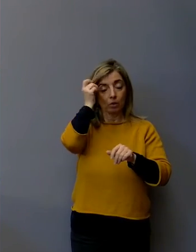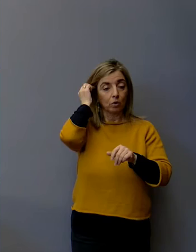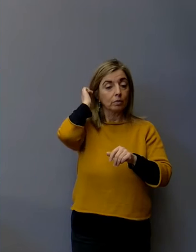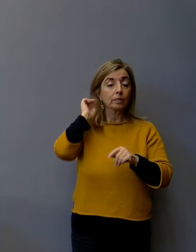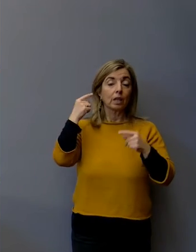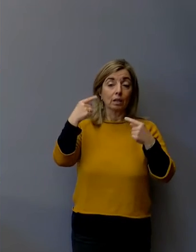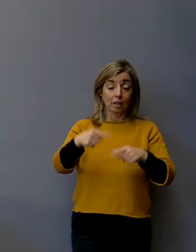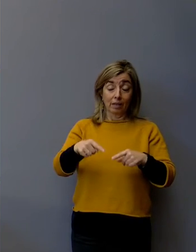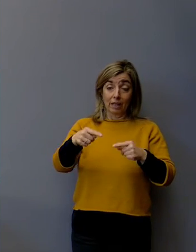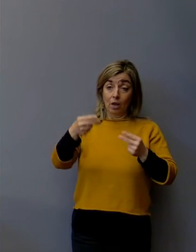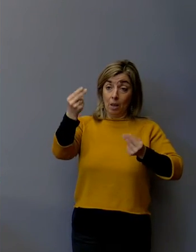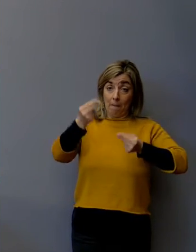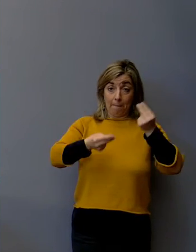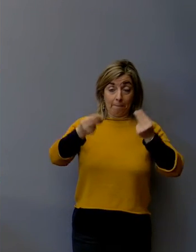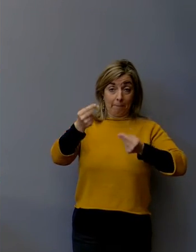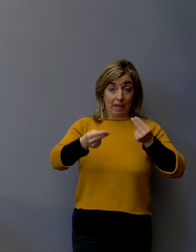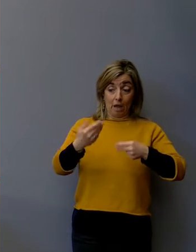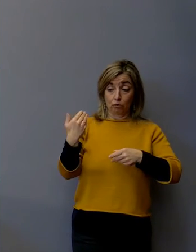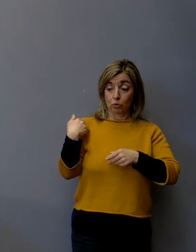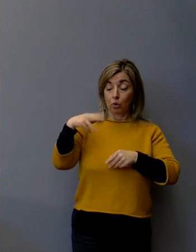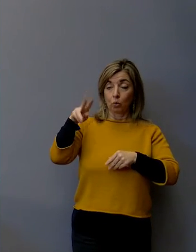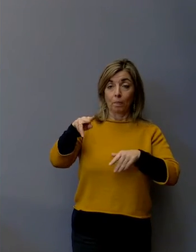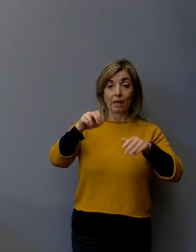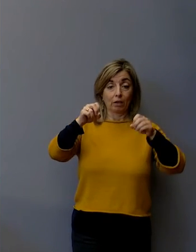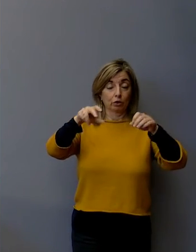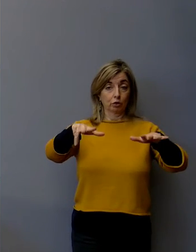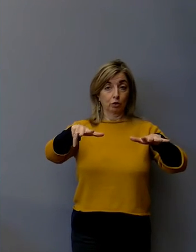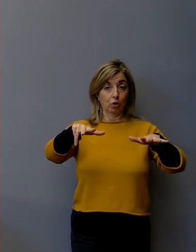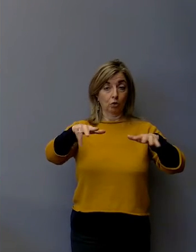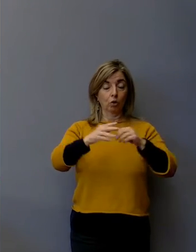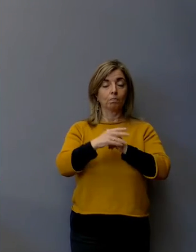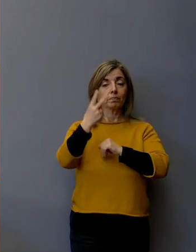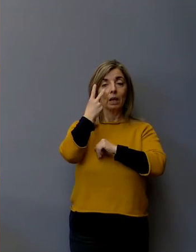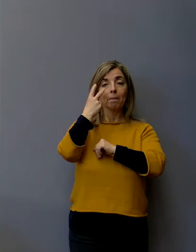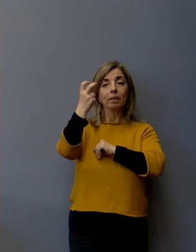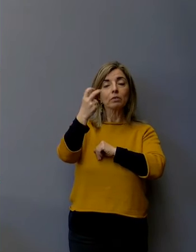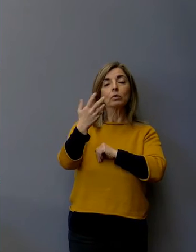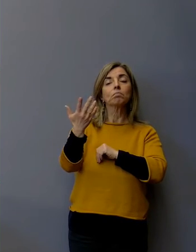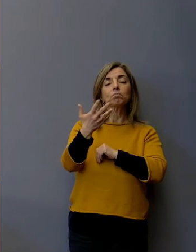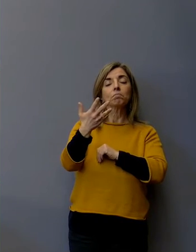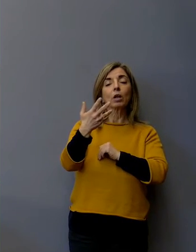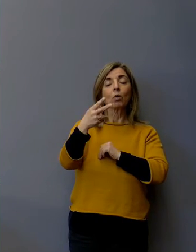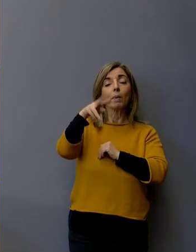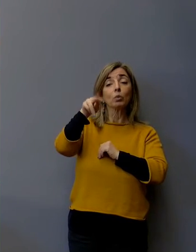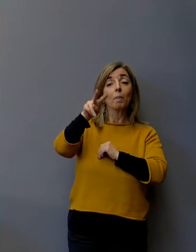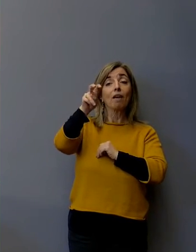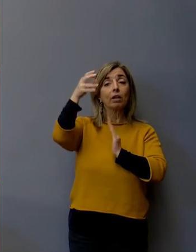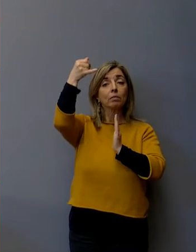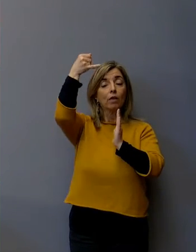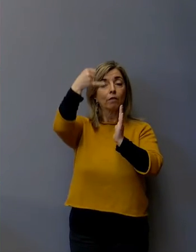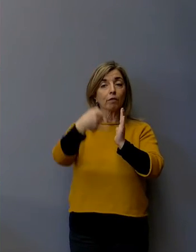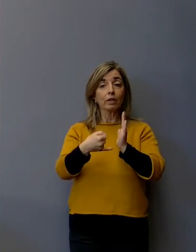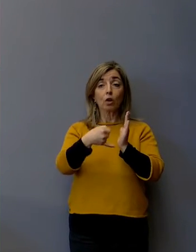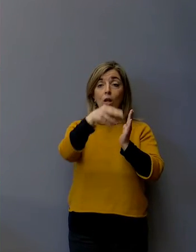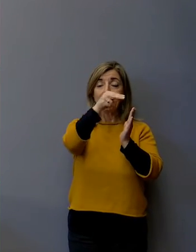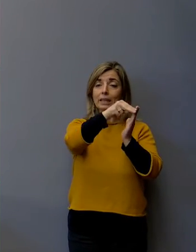bilancio di questa giunta il bilancio del 2018 si prevedeva che alla fine del 2020 il debito fosse